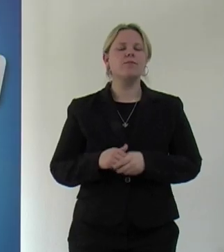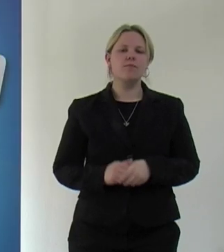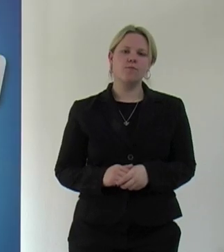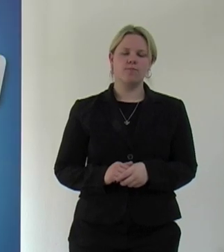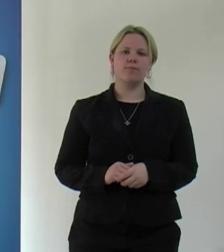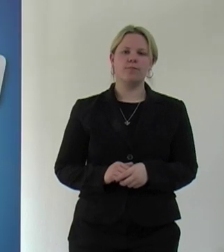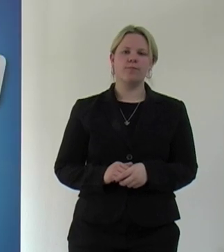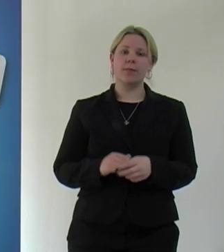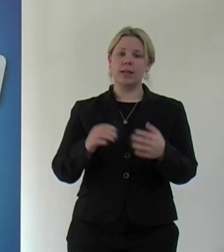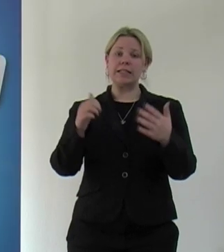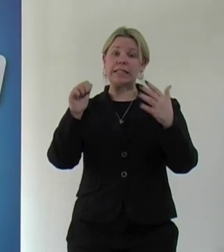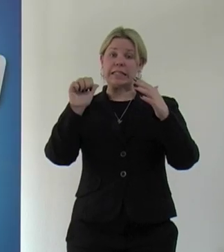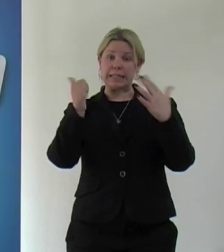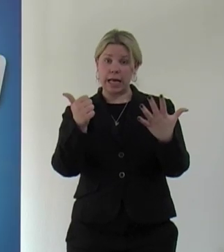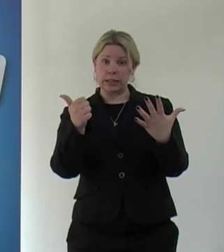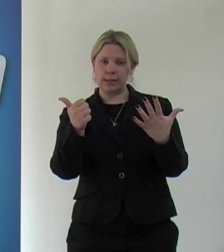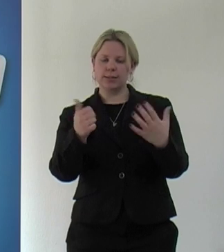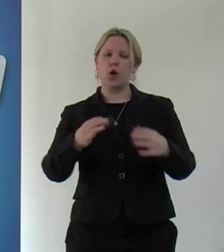6. Gesundheit für alle.